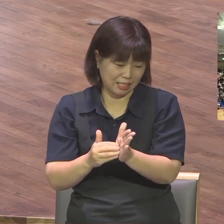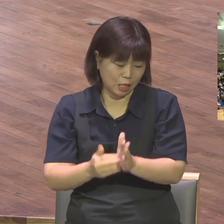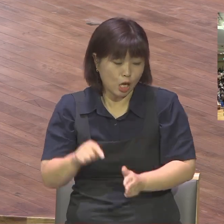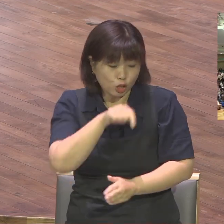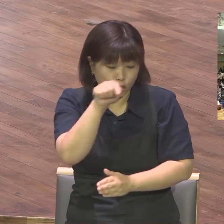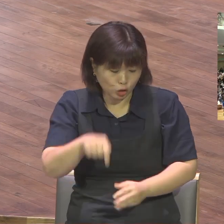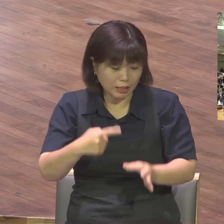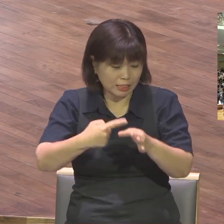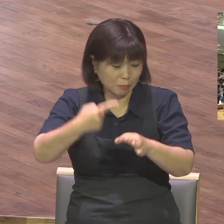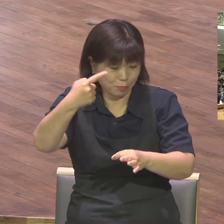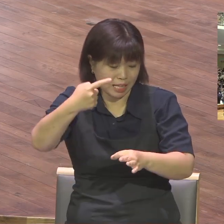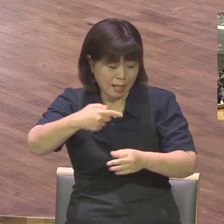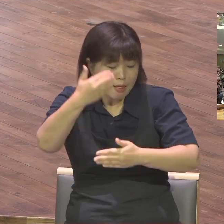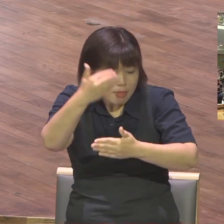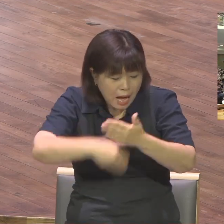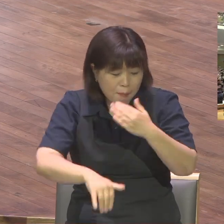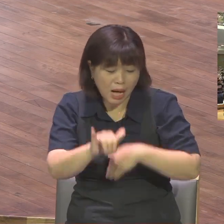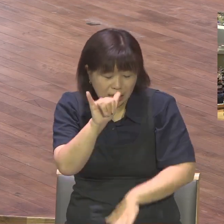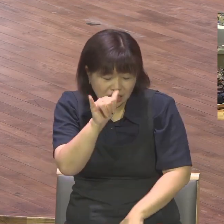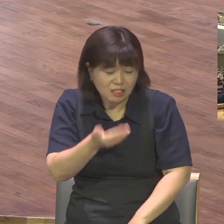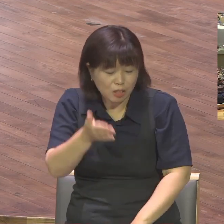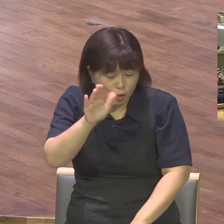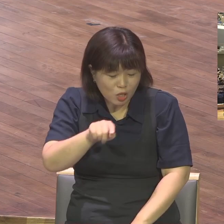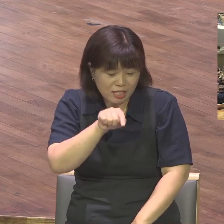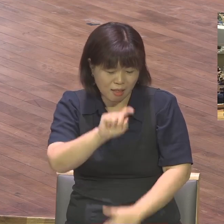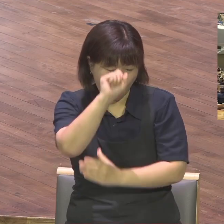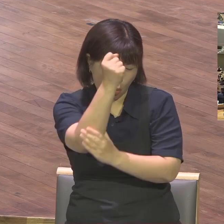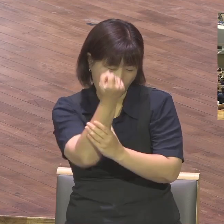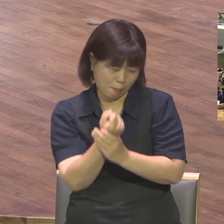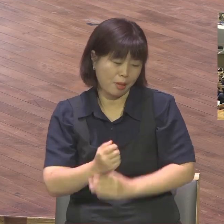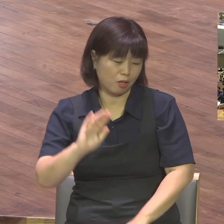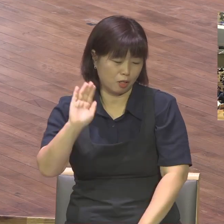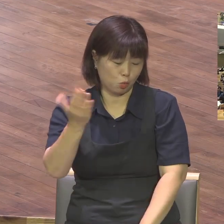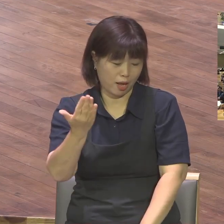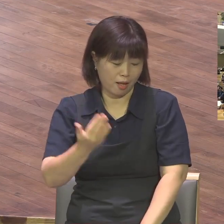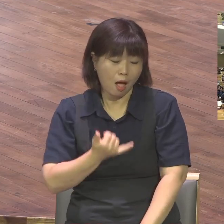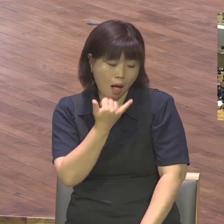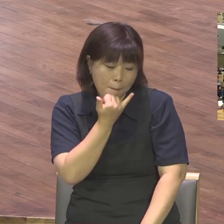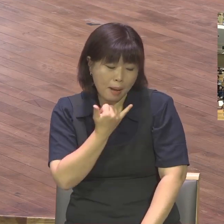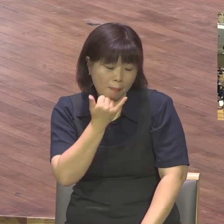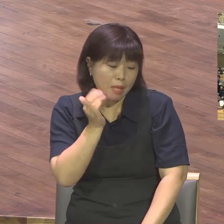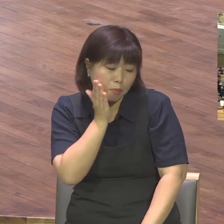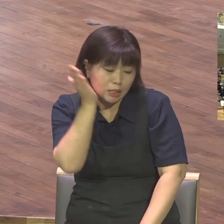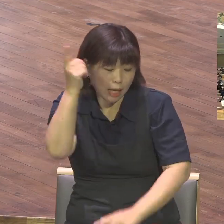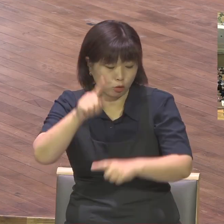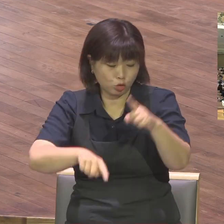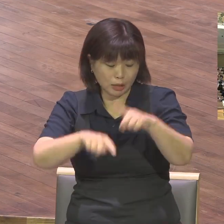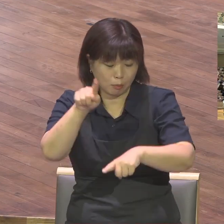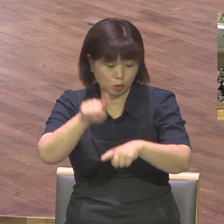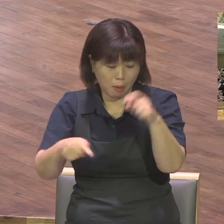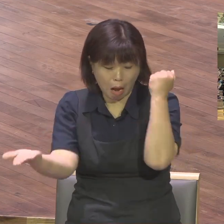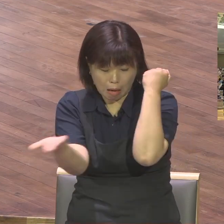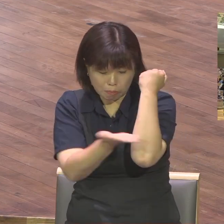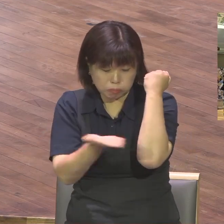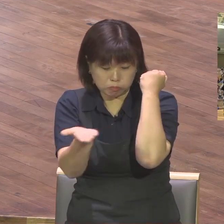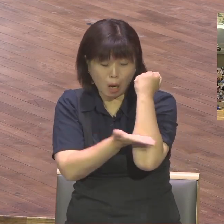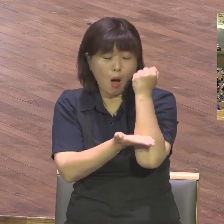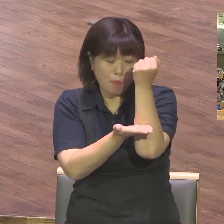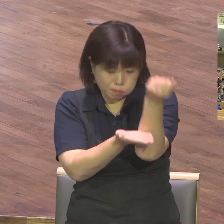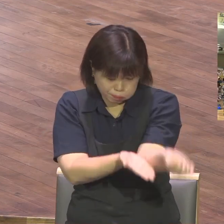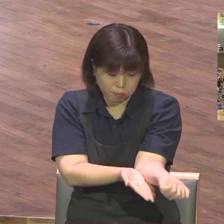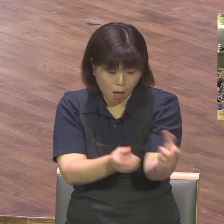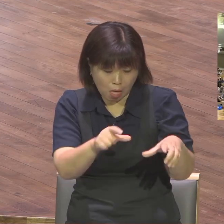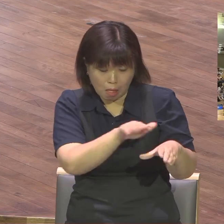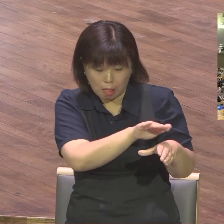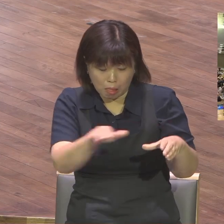그 중에 10분의 1이 아직 남아있을지라도 이것도 황폐하게 될 것이나 밤나무와 상소리나무가